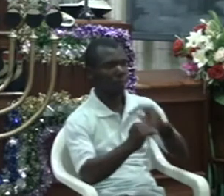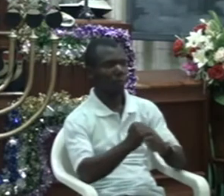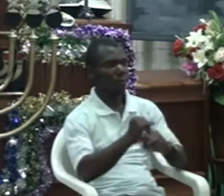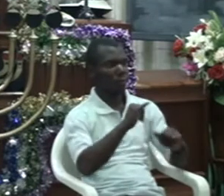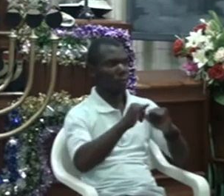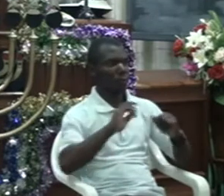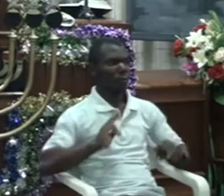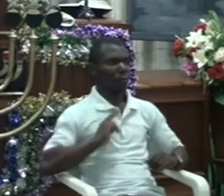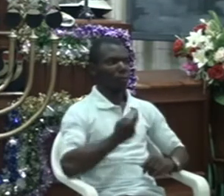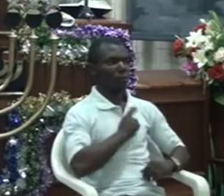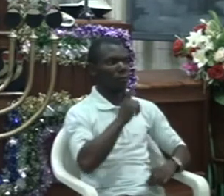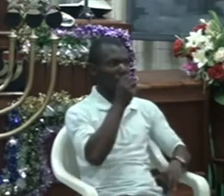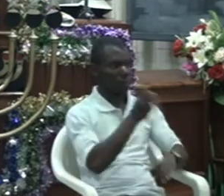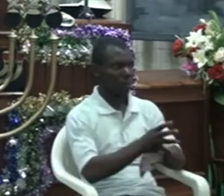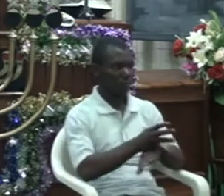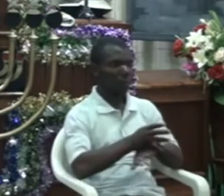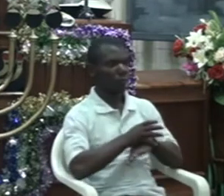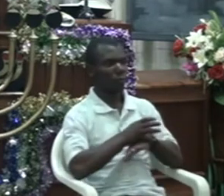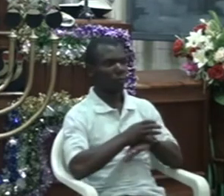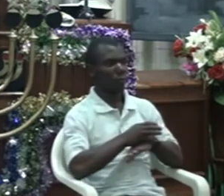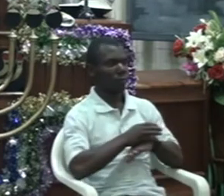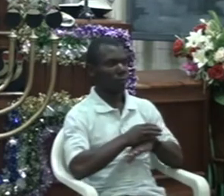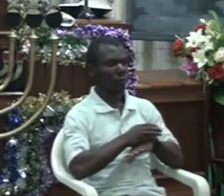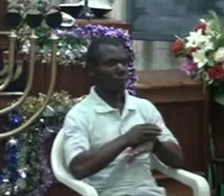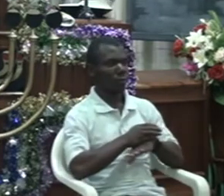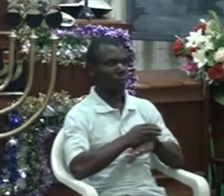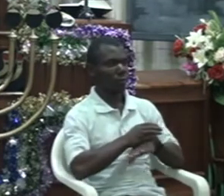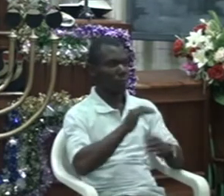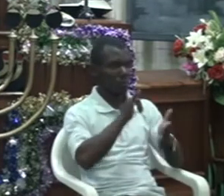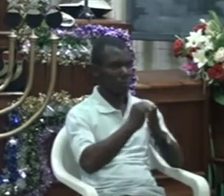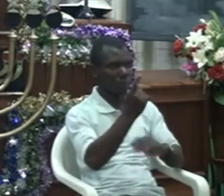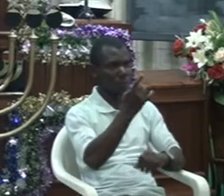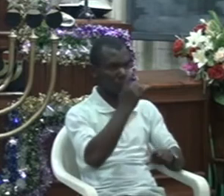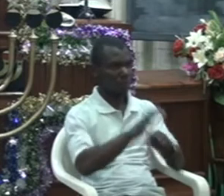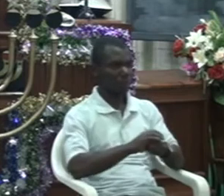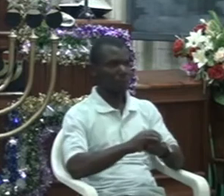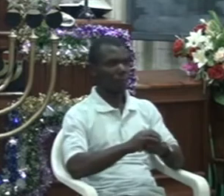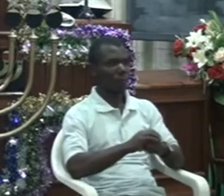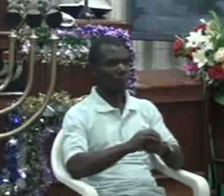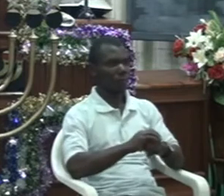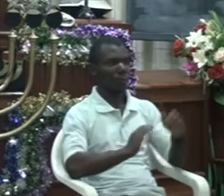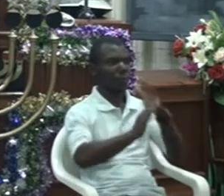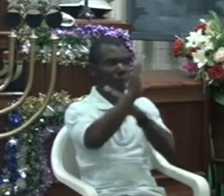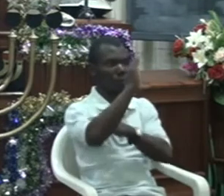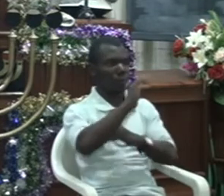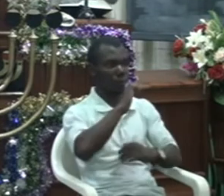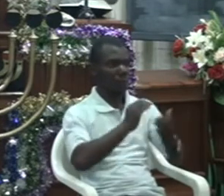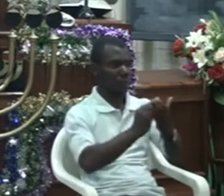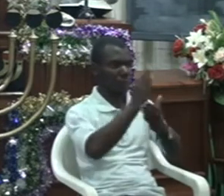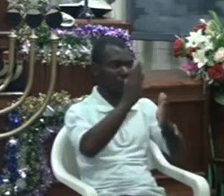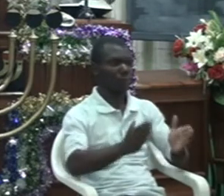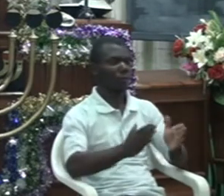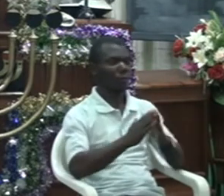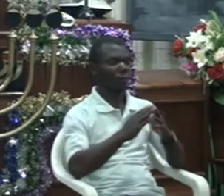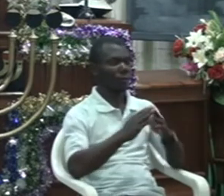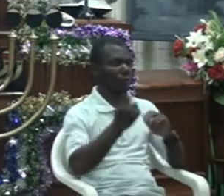Tuku tayari. Si nous sommes prêts. Ni aji. C'est une promesse. Et Dieu est fidèle. Na Mungu ni mwaminifu.